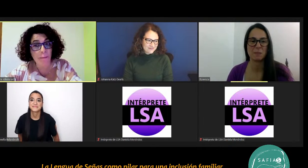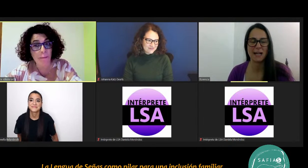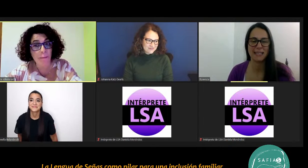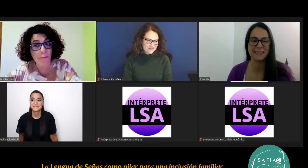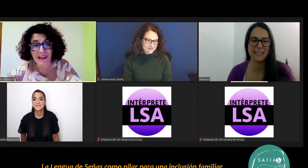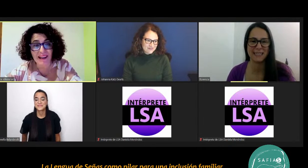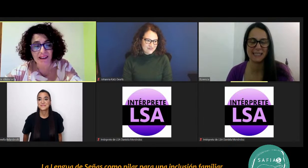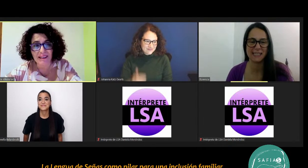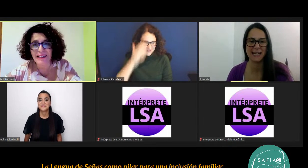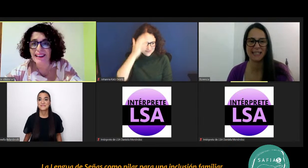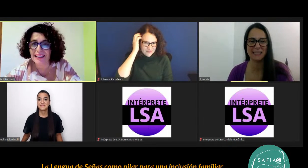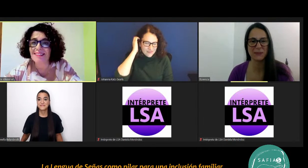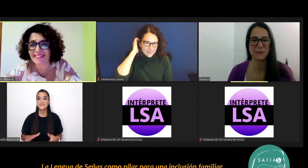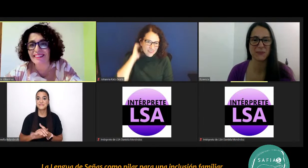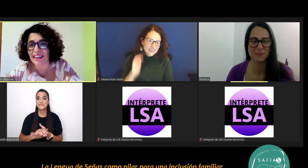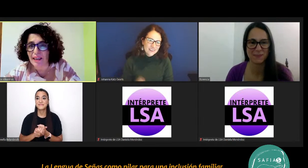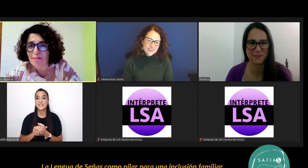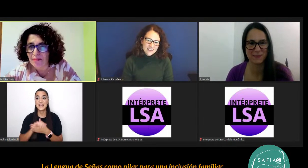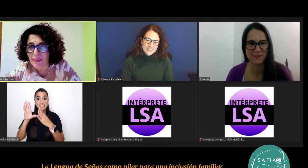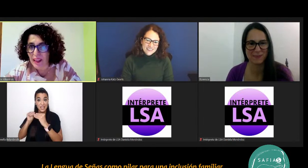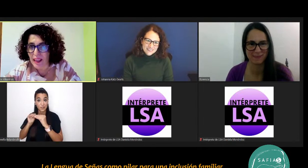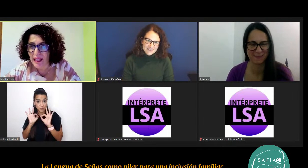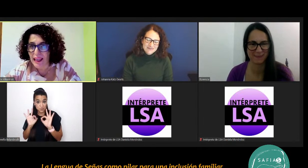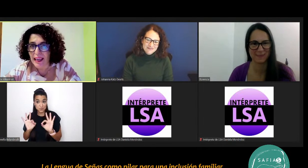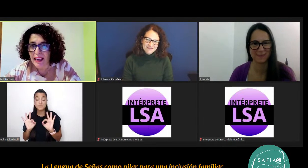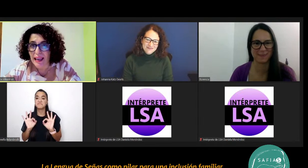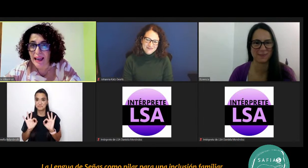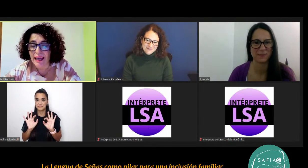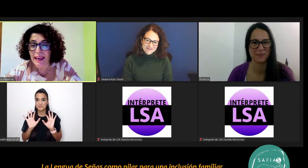Bueno, ¿algo más, Leti, ahí en el chat? Sí.